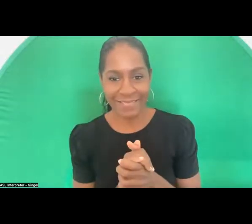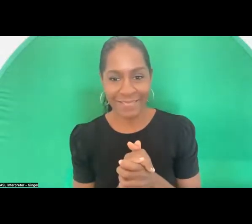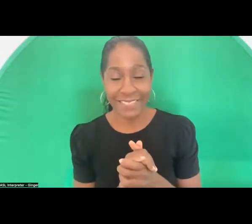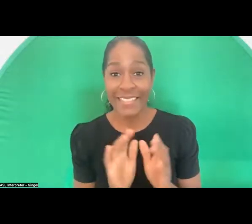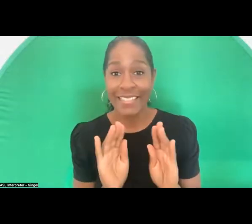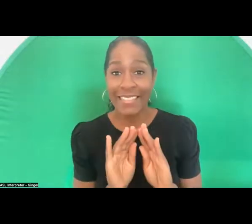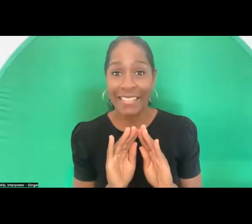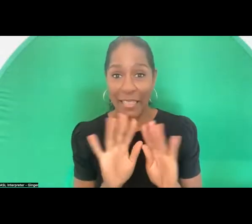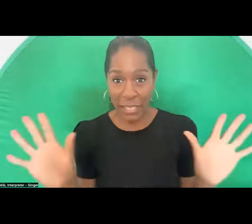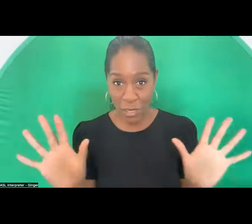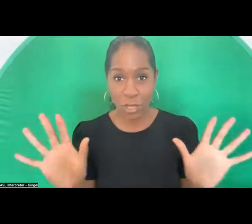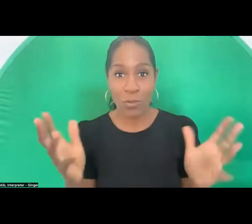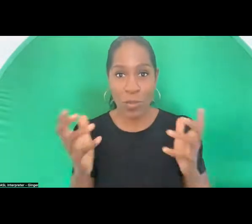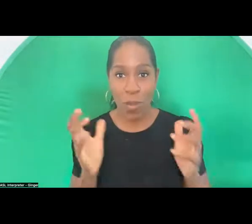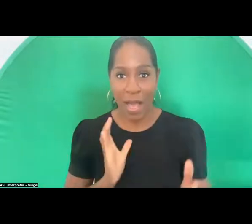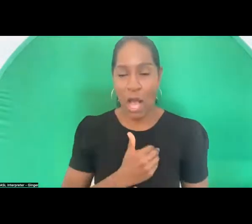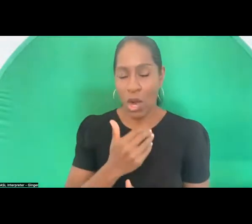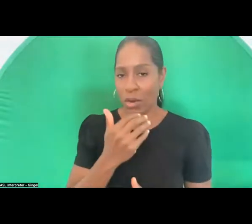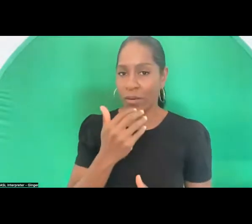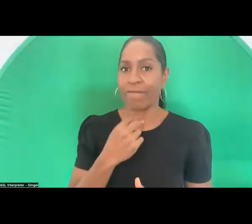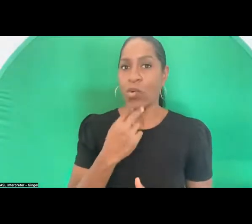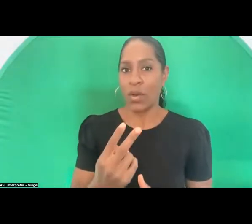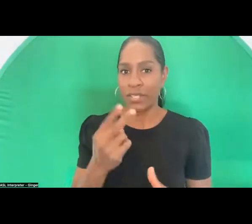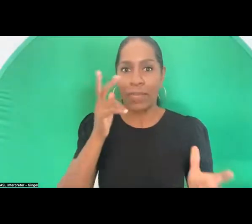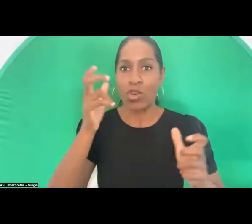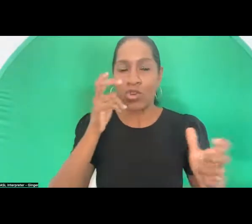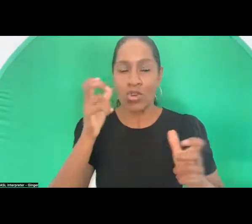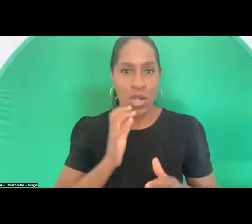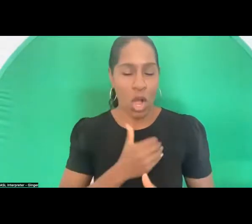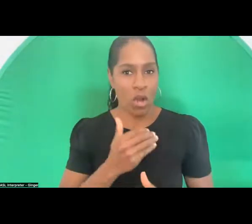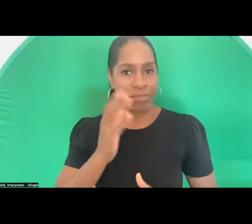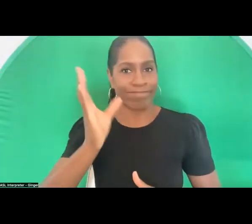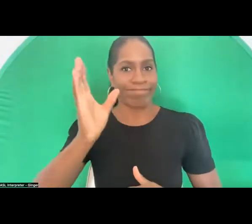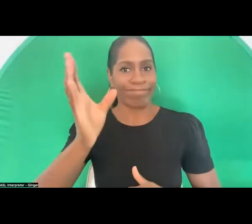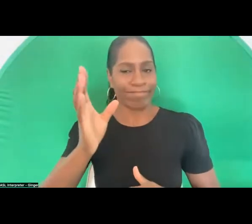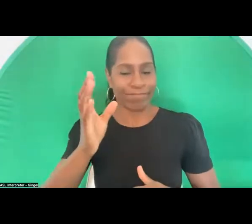claramente queremos que nuestras voces se escuchen en esta comunidad